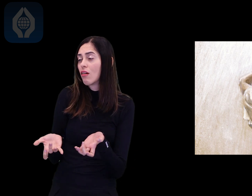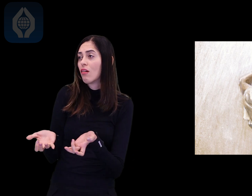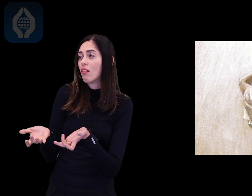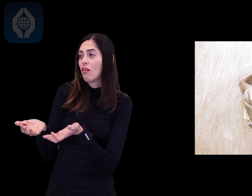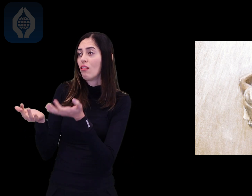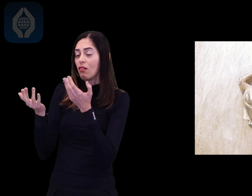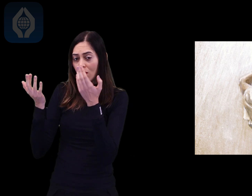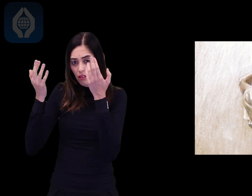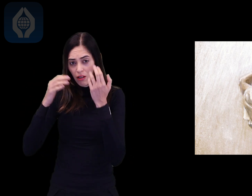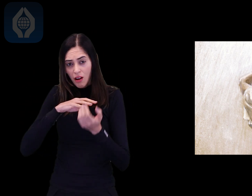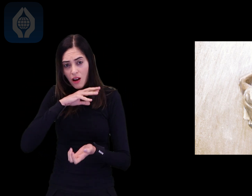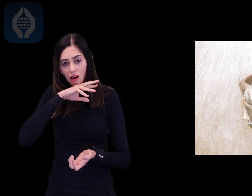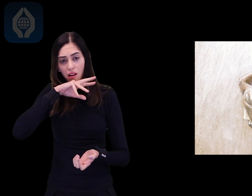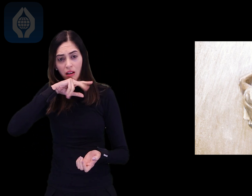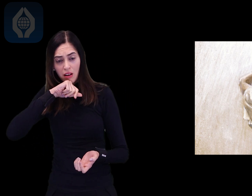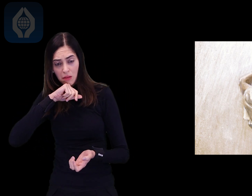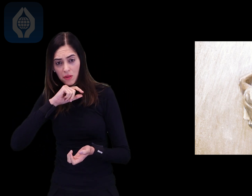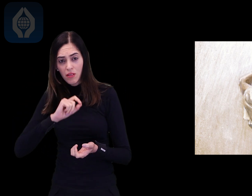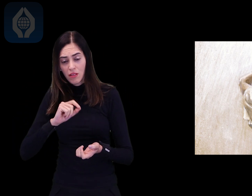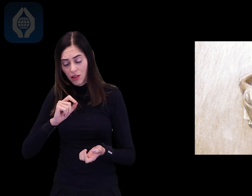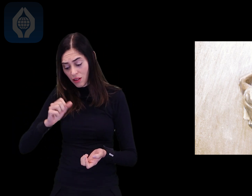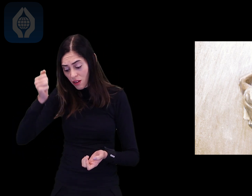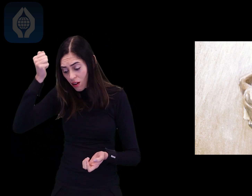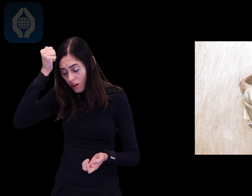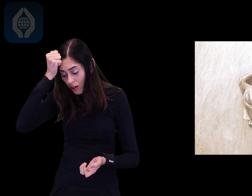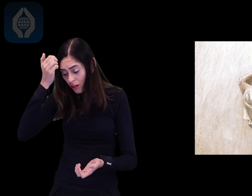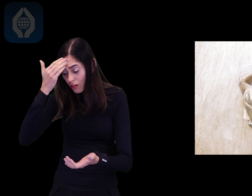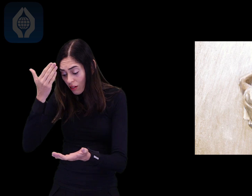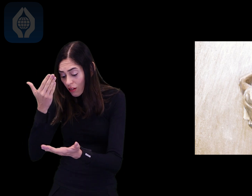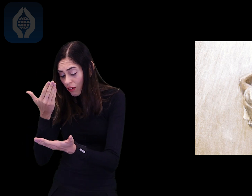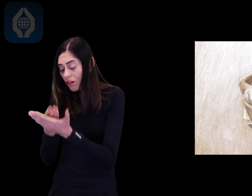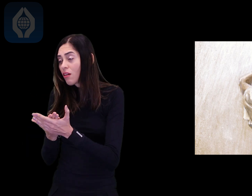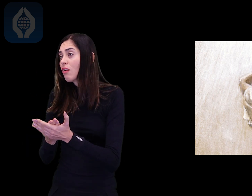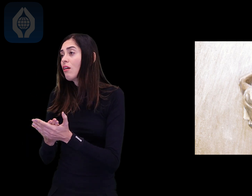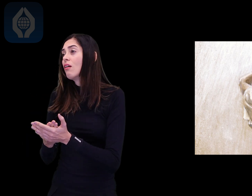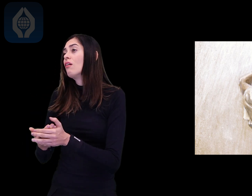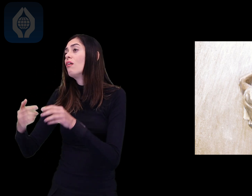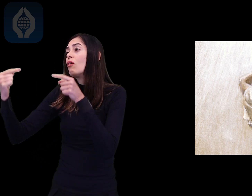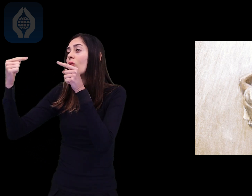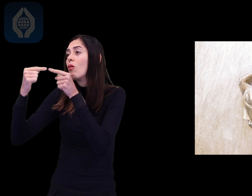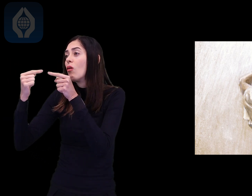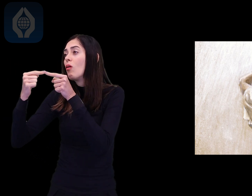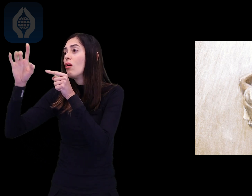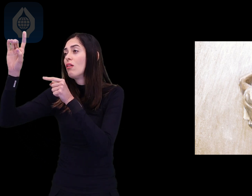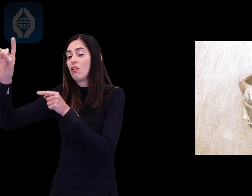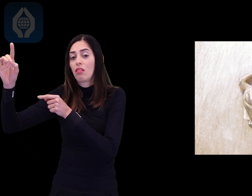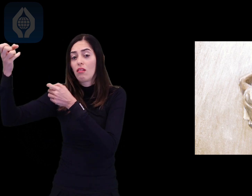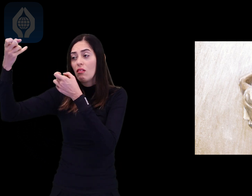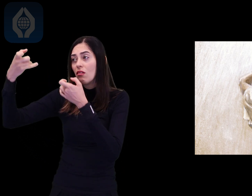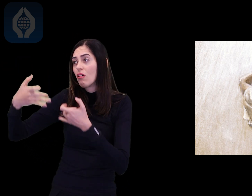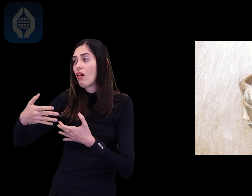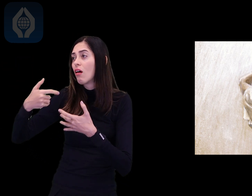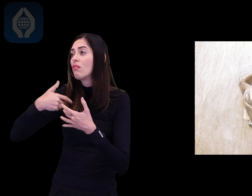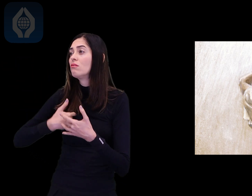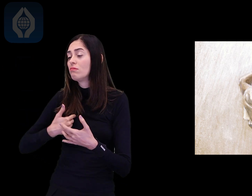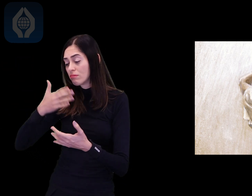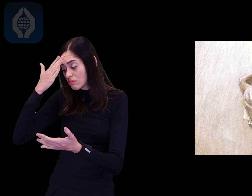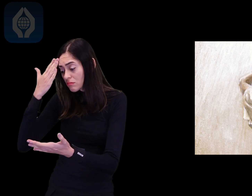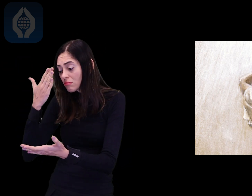Ele se arrependeu, creu e se aproximou de Deus, do modo que Deus lhe dissera. Noé confiava em Deus para salvá-lo